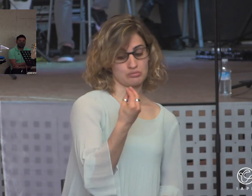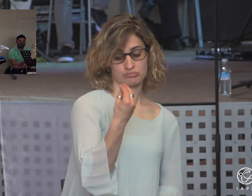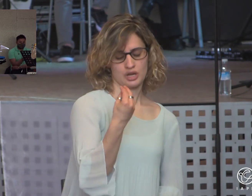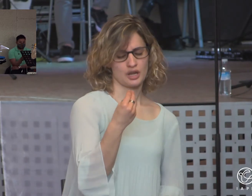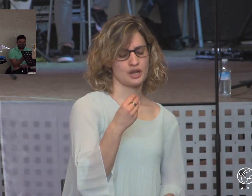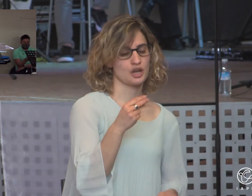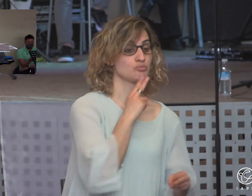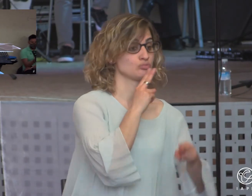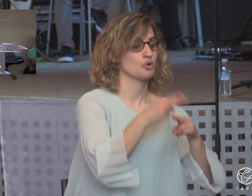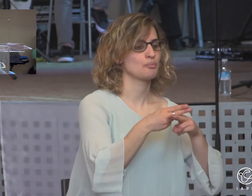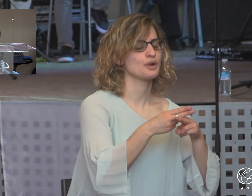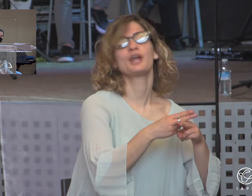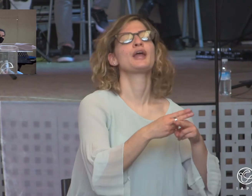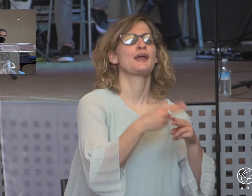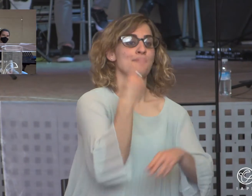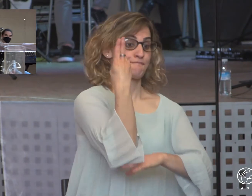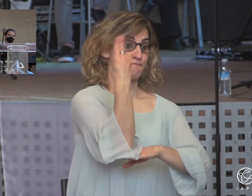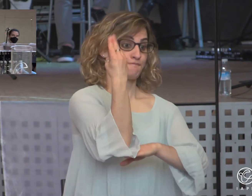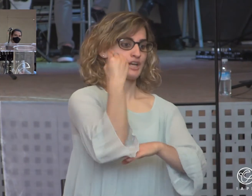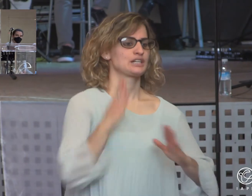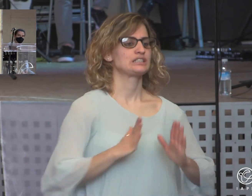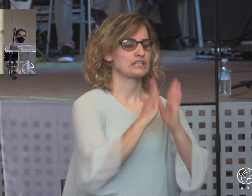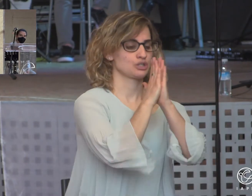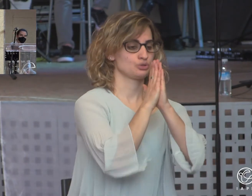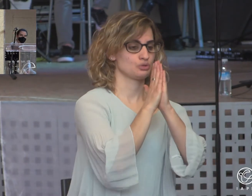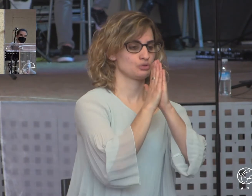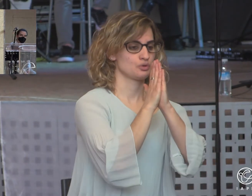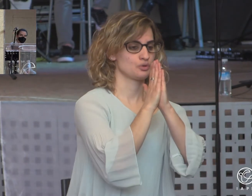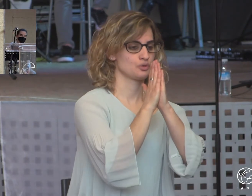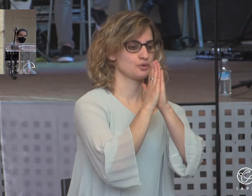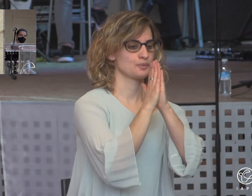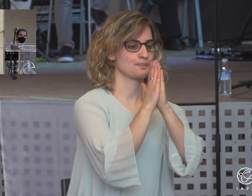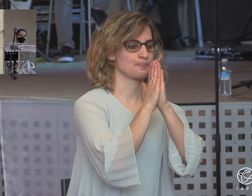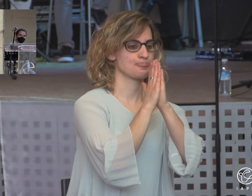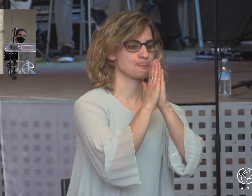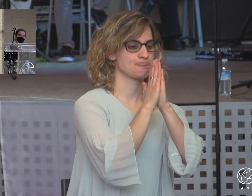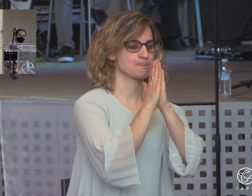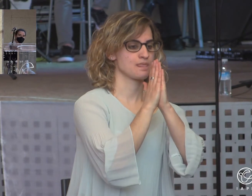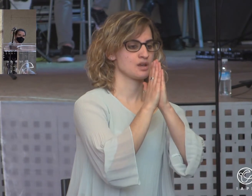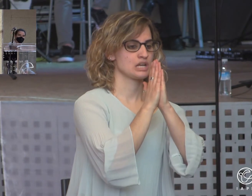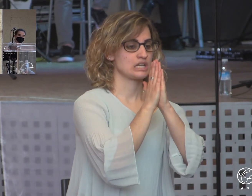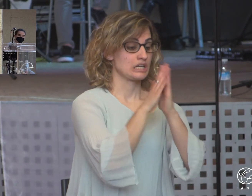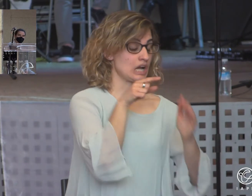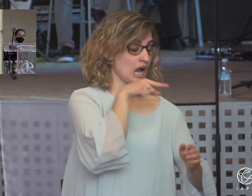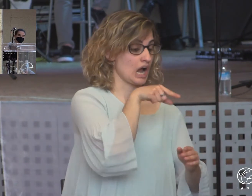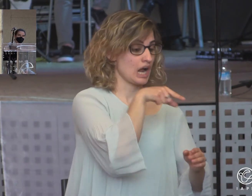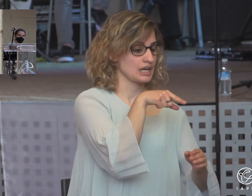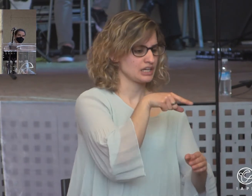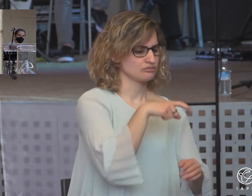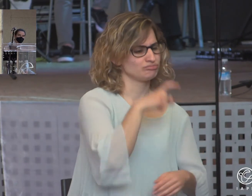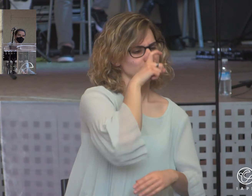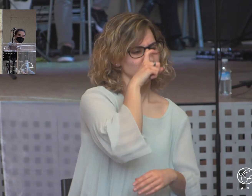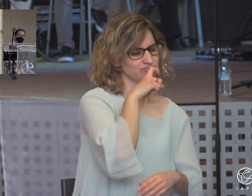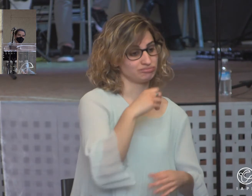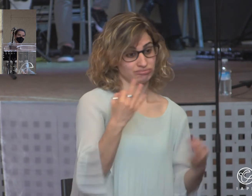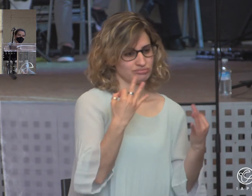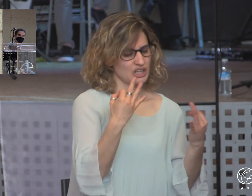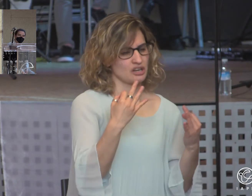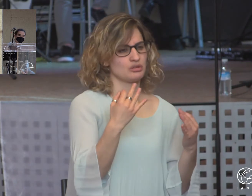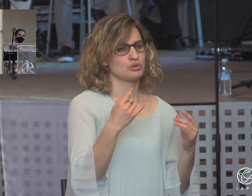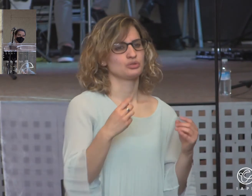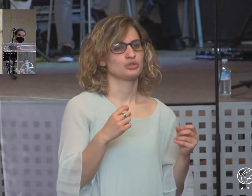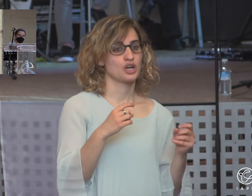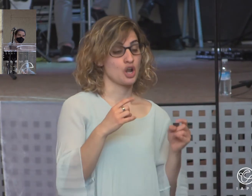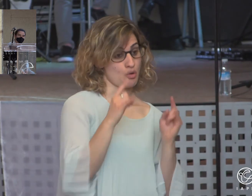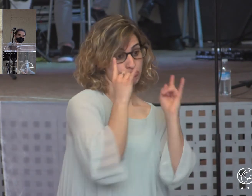jueves, después de la cena, es cuando el Señor Jesús va al huerto de Getsemaní